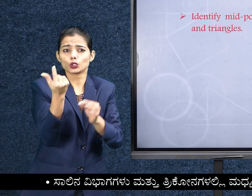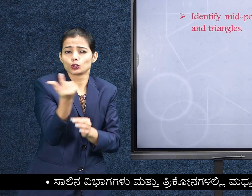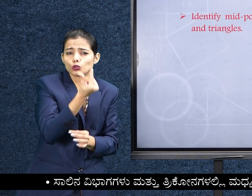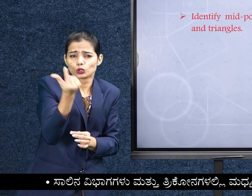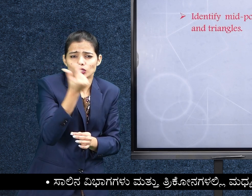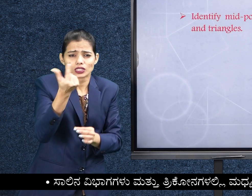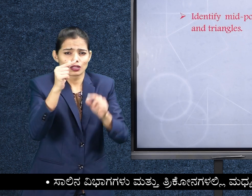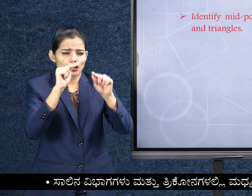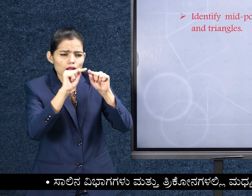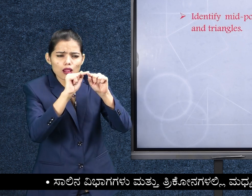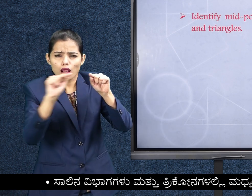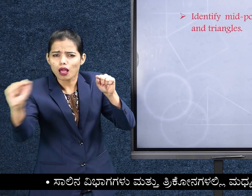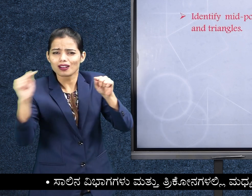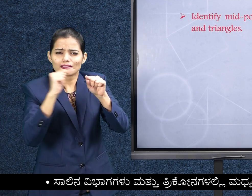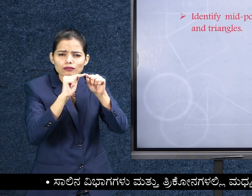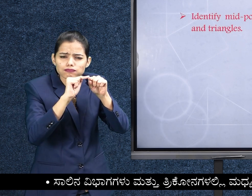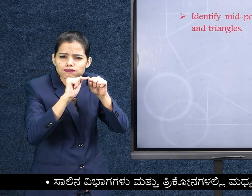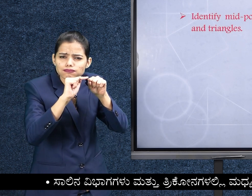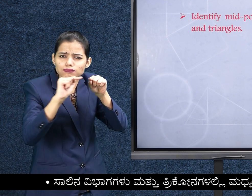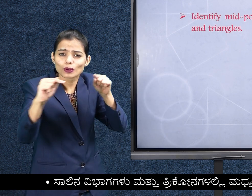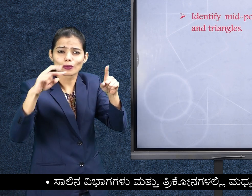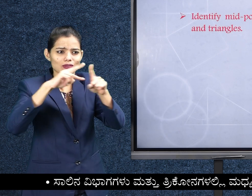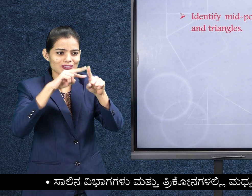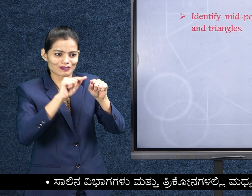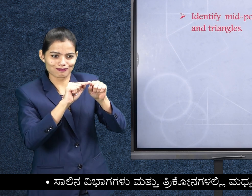ಮಧ್ಯಬಿಂದು ಸೂತ್ರದ ಅಪ್ಲಿಕೇಶನ್ ಅನ್ನು ಗುರುತಿಸಿ.